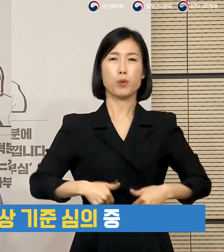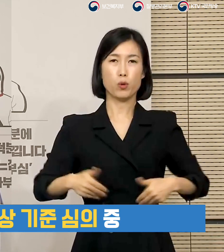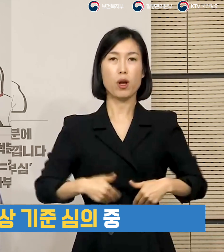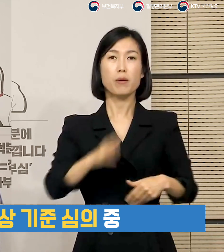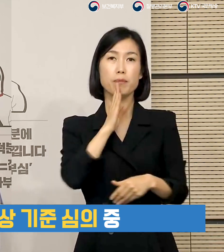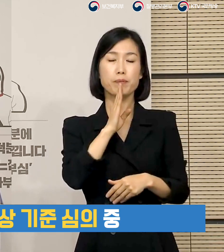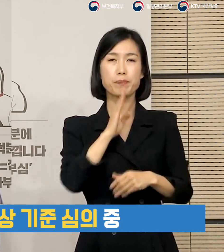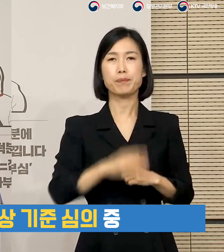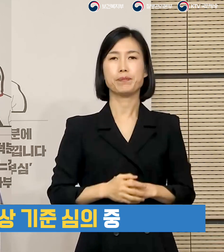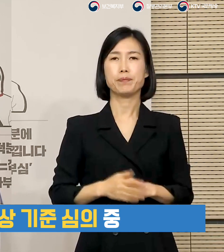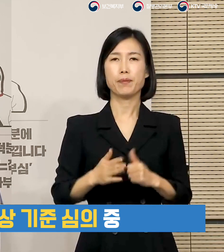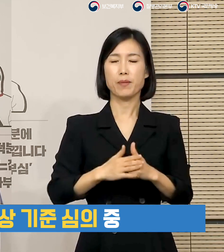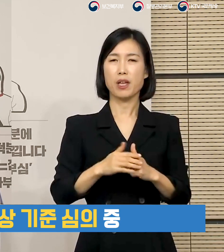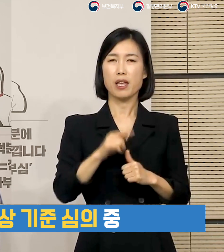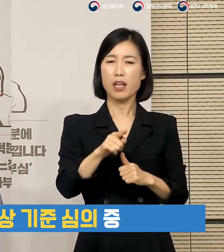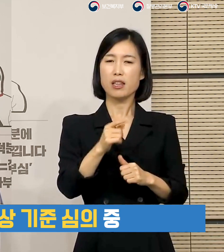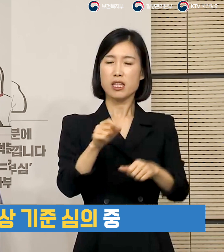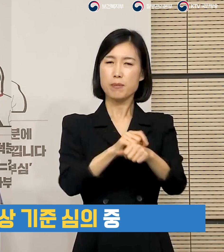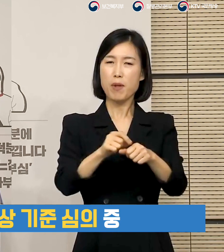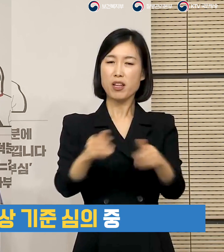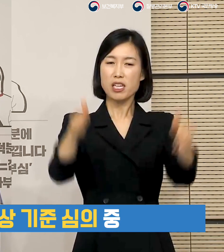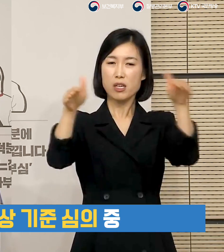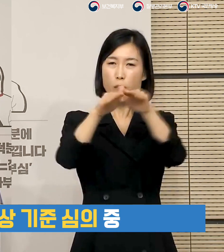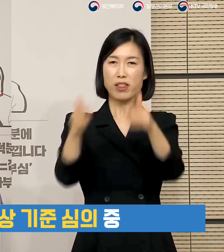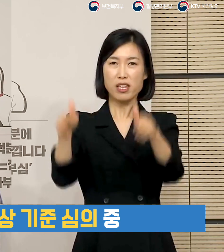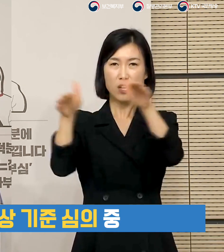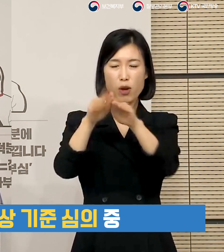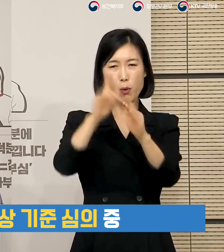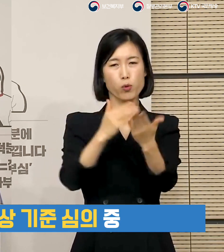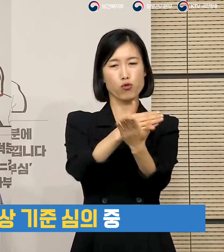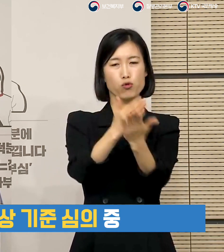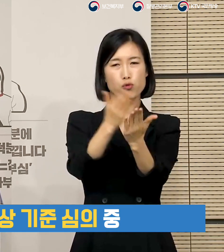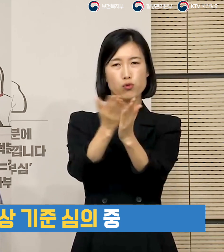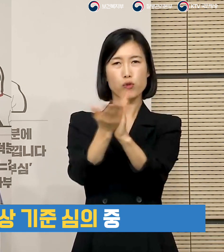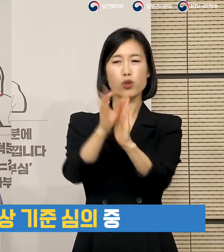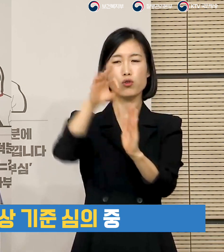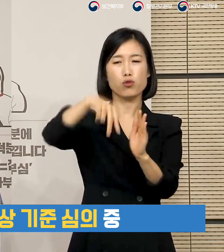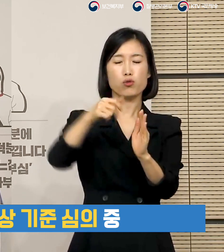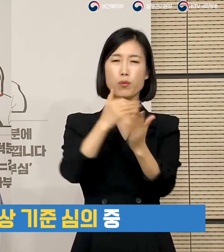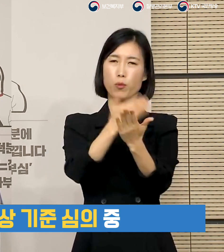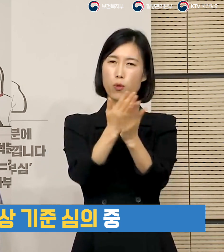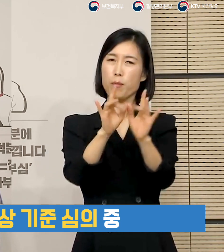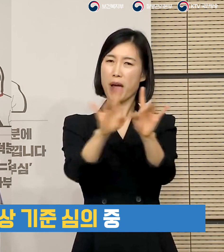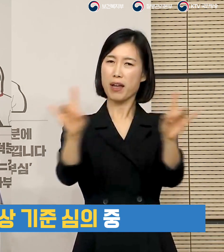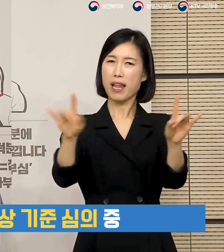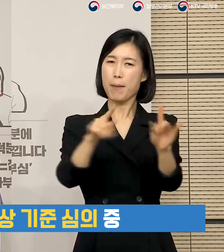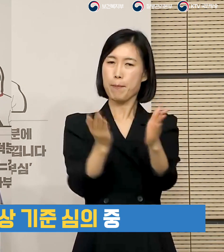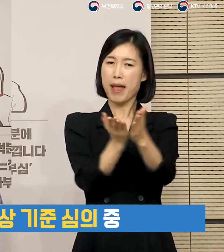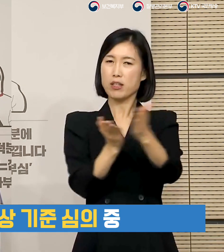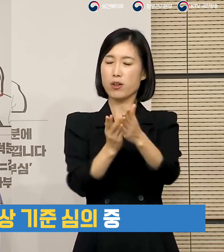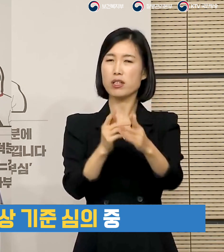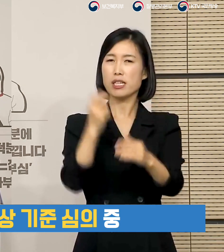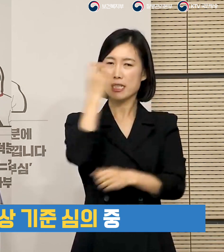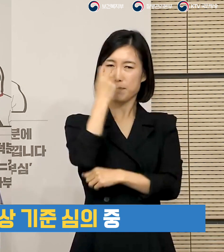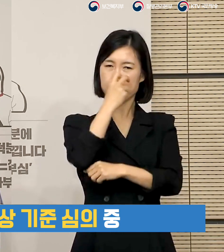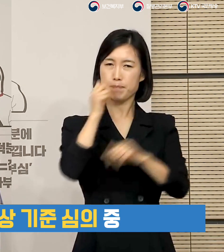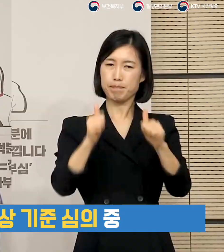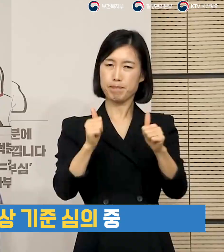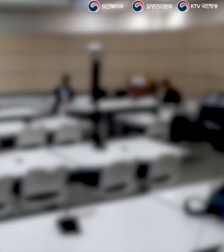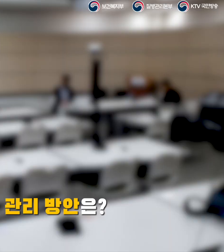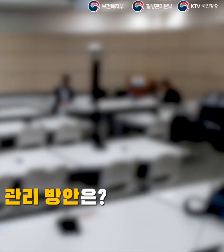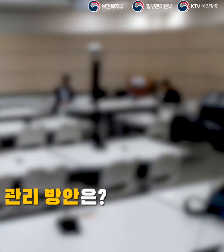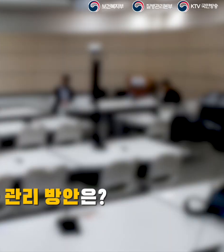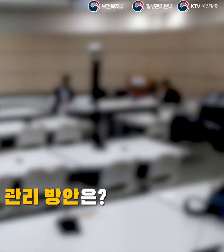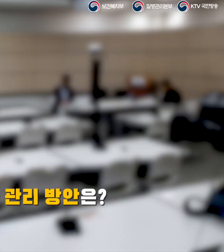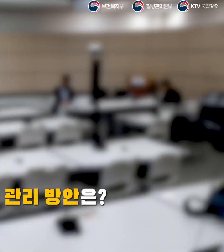그래서 이러한 어떤 기관들에 대해서 유형별로 적정한 산정 기준을 마련을 해서 심의를 하고 있다라는 말씀을